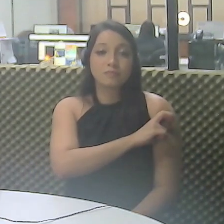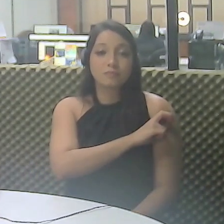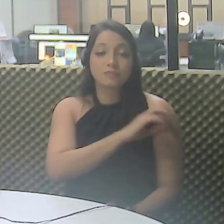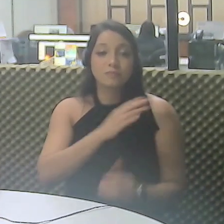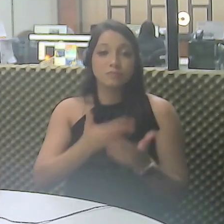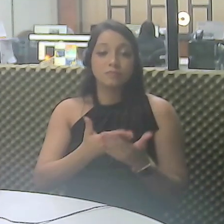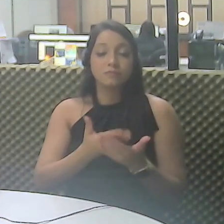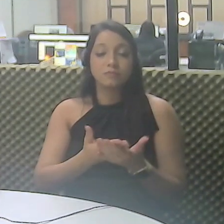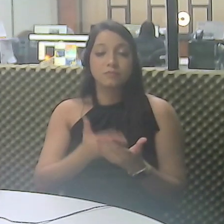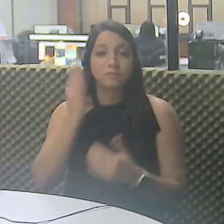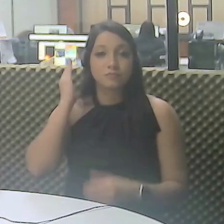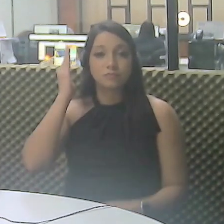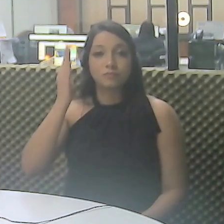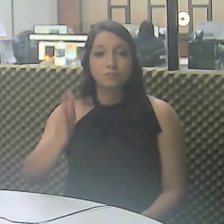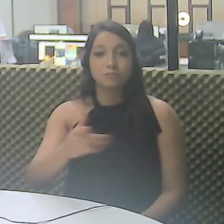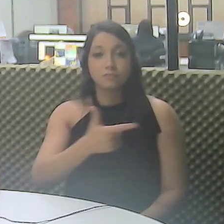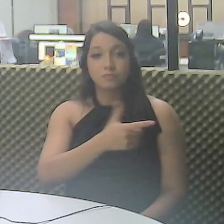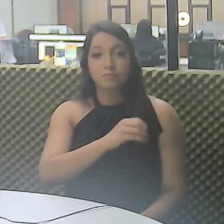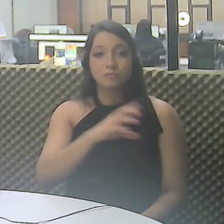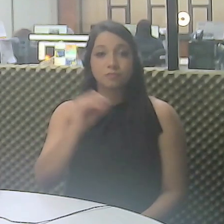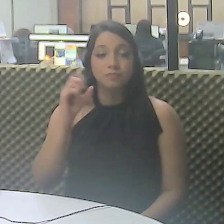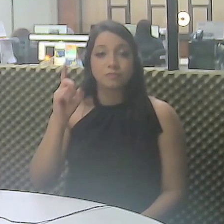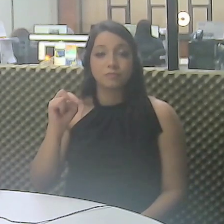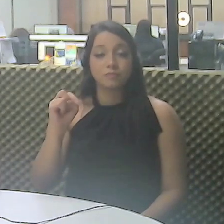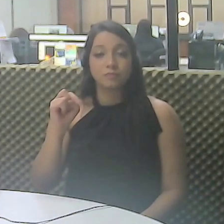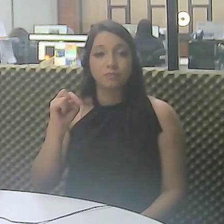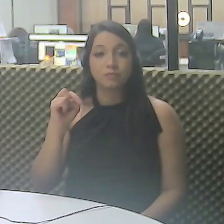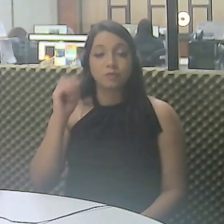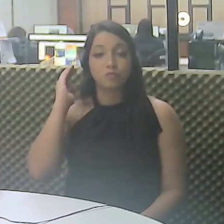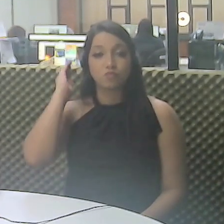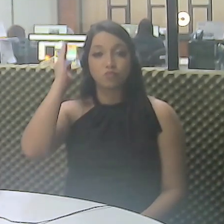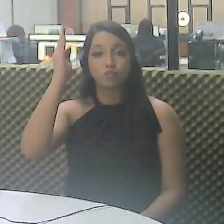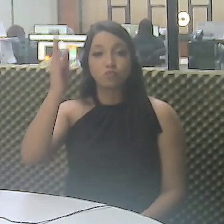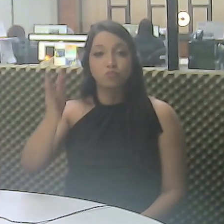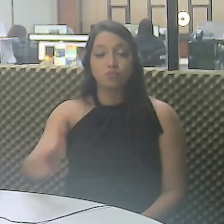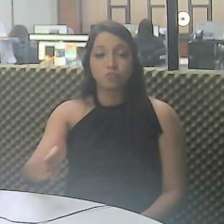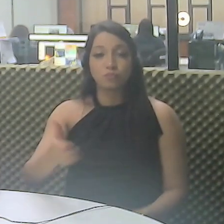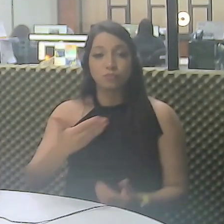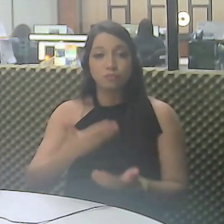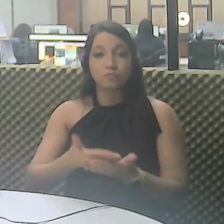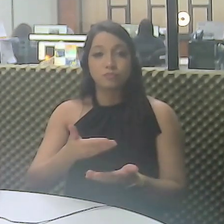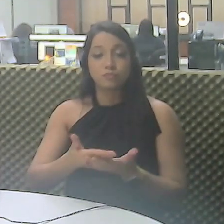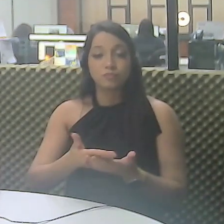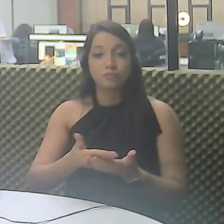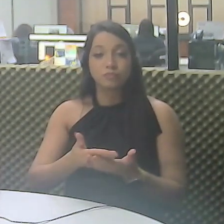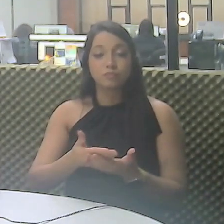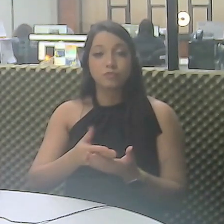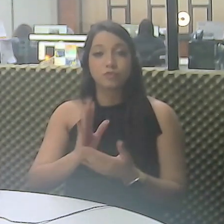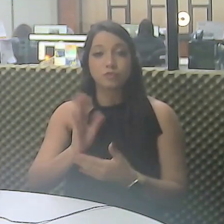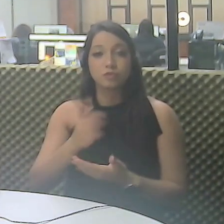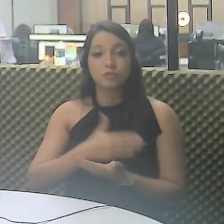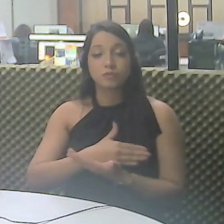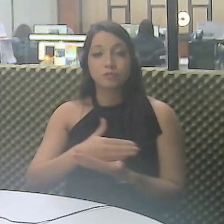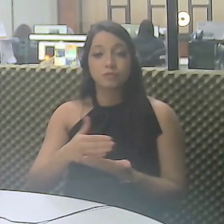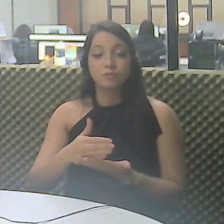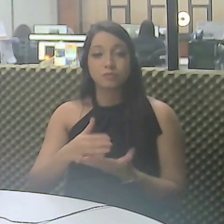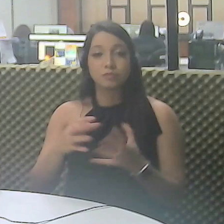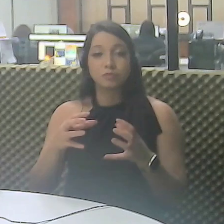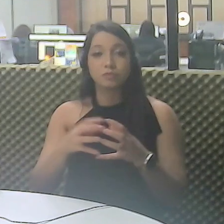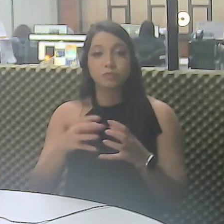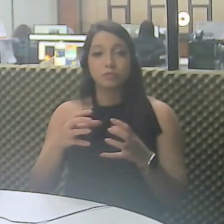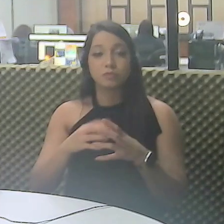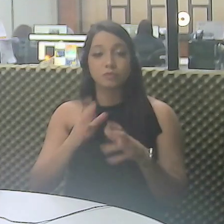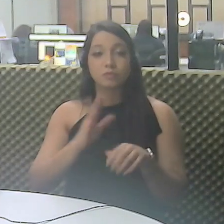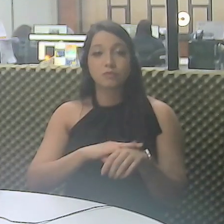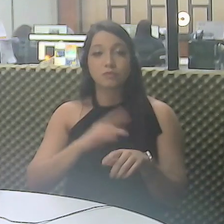regular, sendo que 200 destes frequentarão o período integral. As aulas no ensino regular já começaram e as turmas com